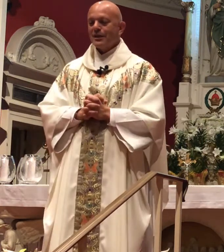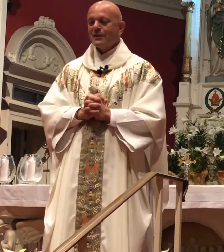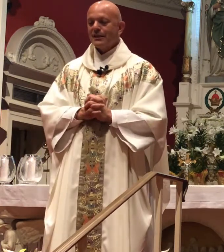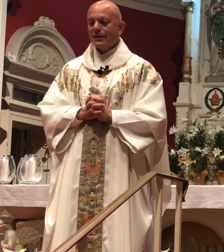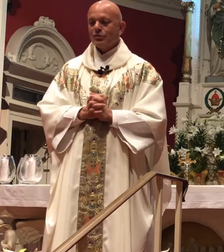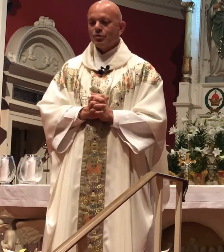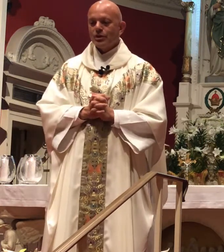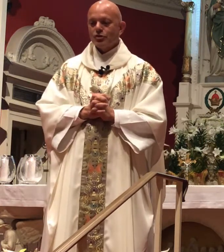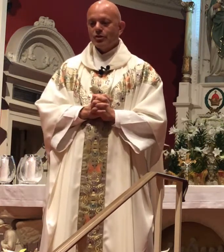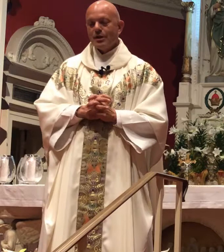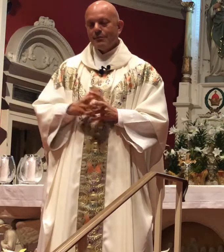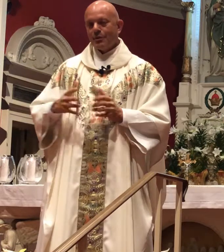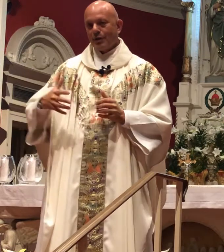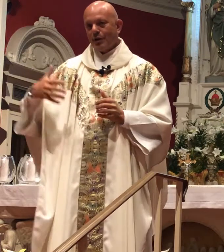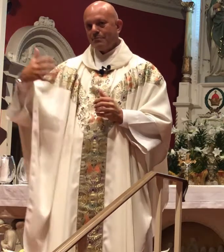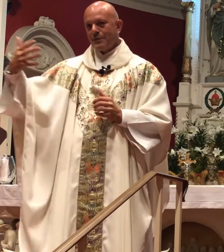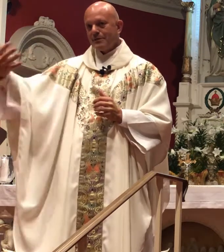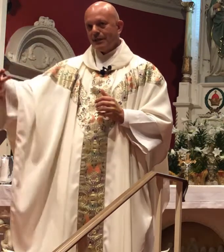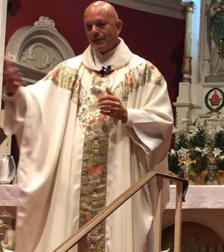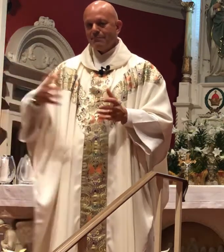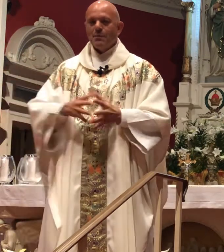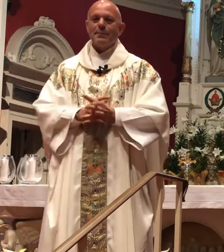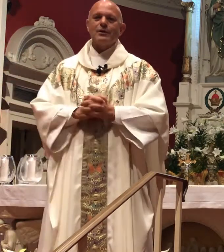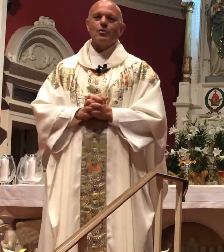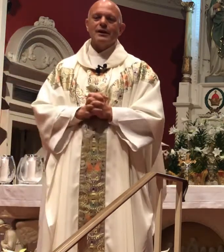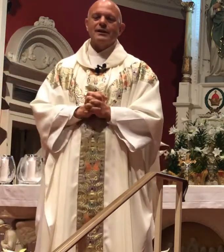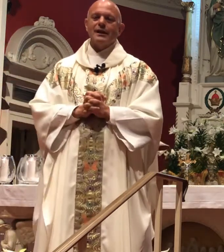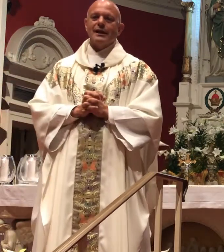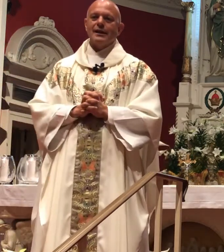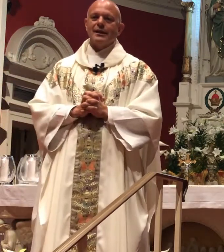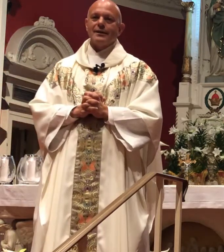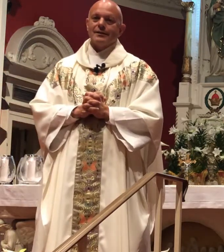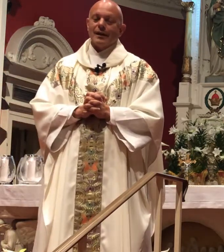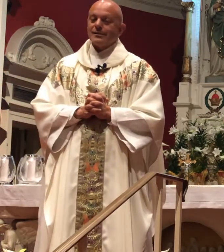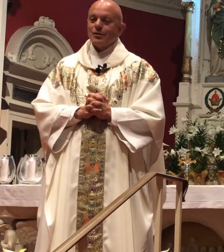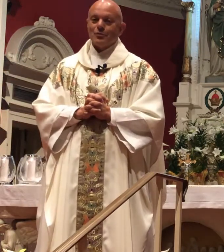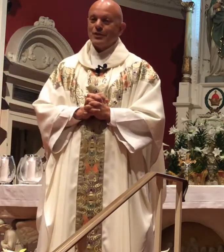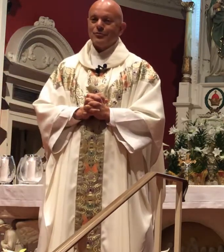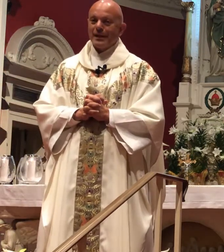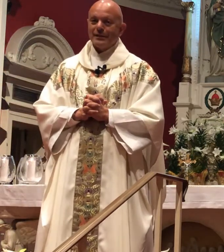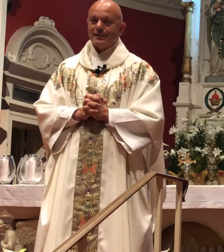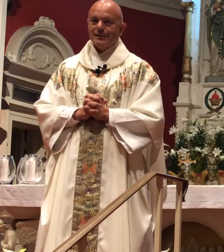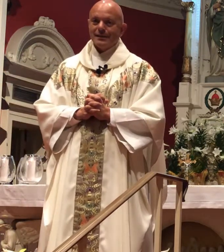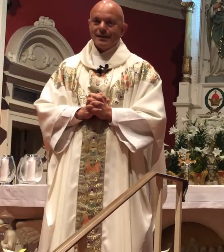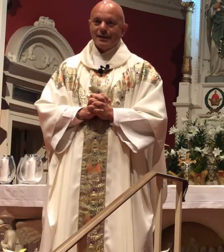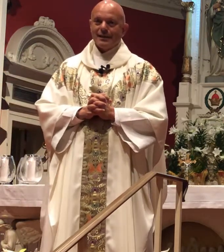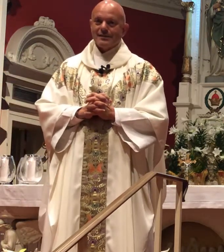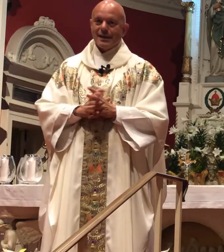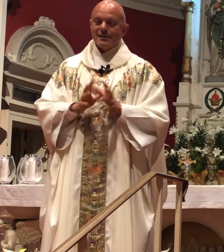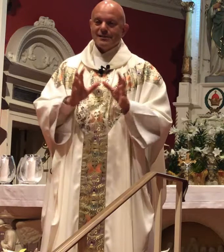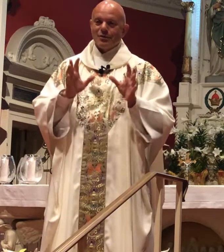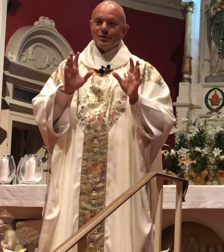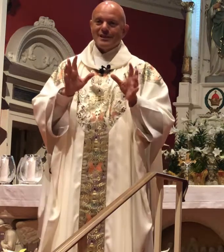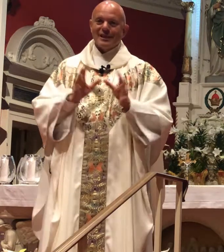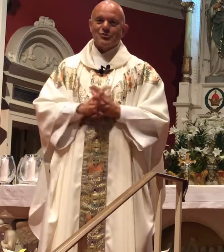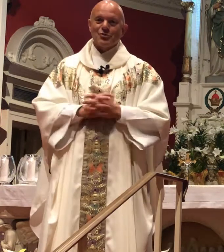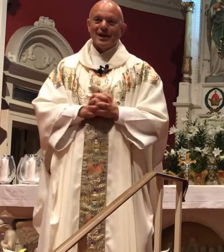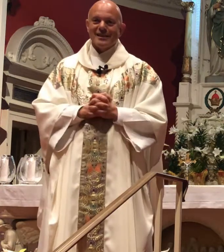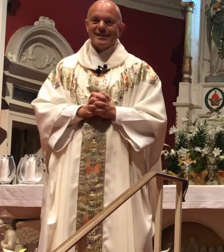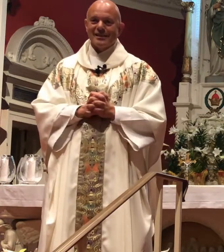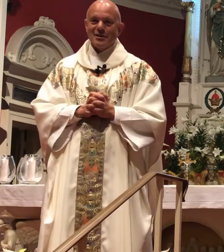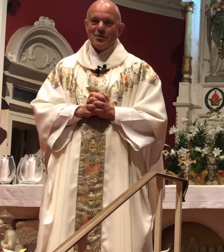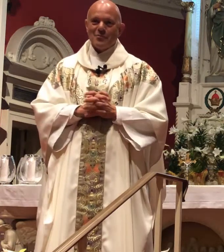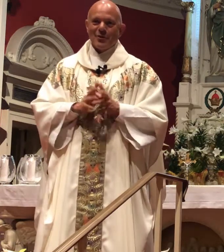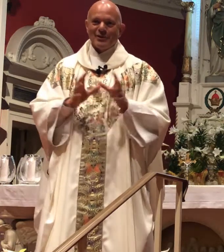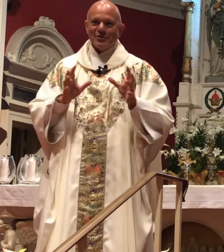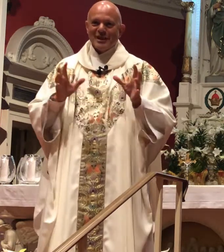estas fiestas de resurrección, pero que ahora empieza el tiempo pascual, ha sido muy diferente y quizás se encuentran en sus